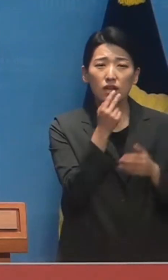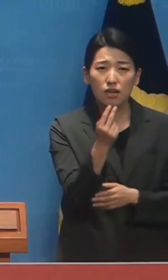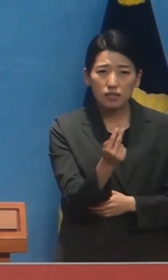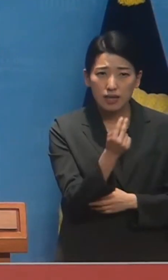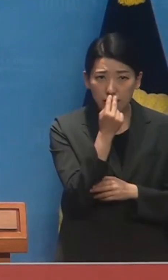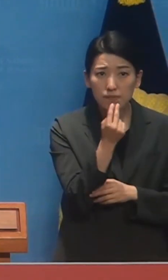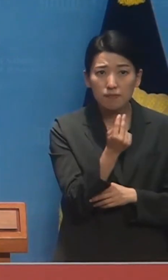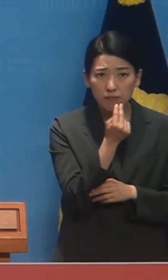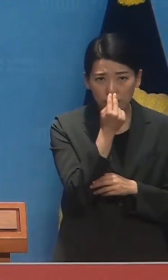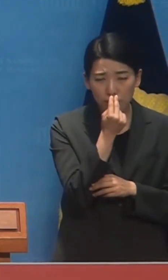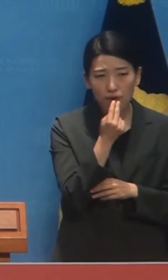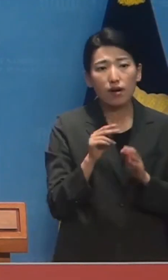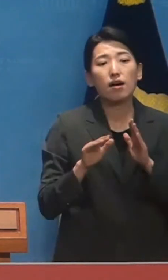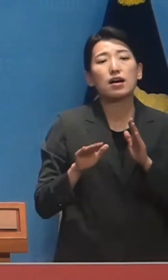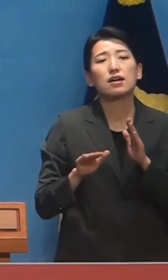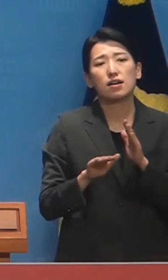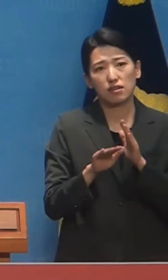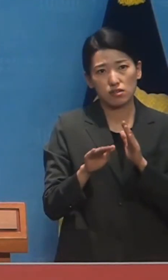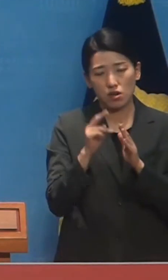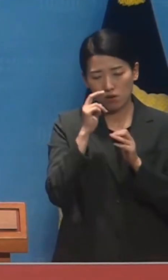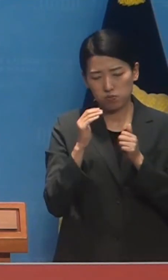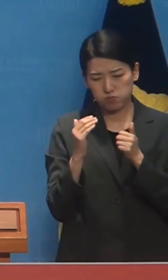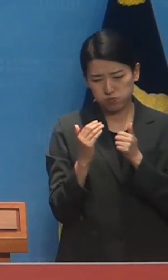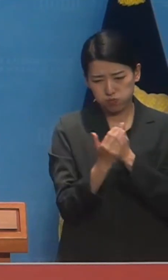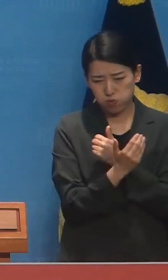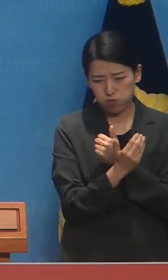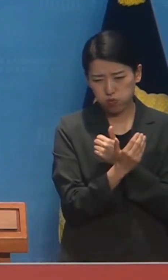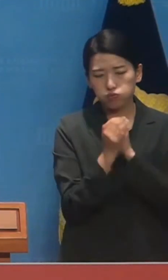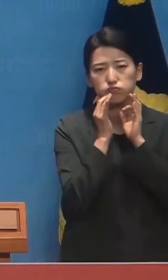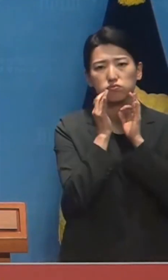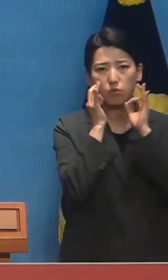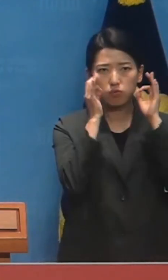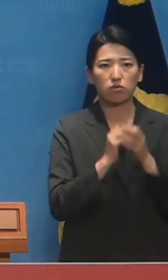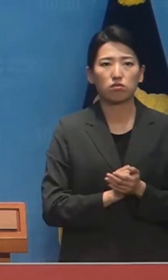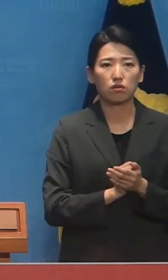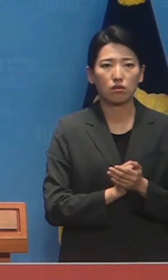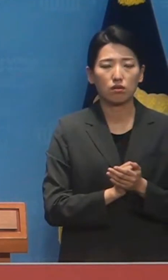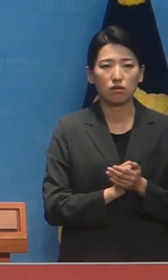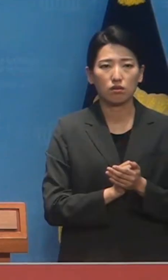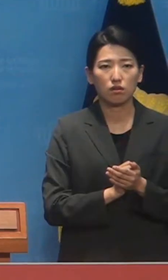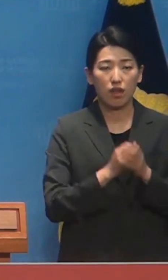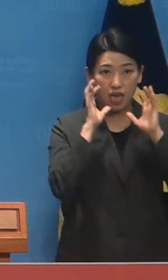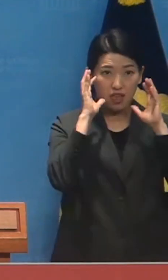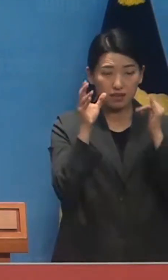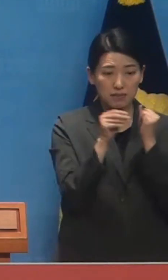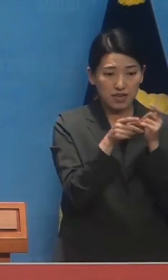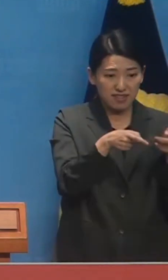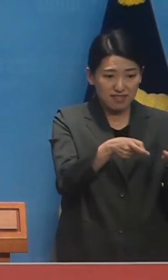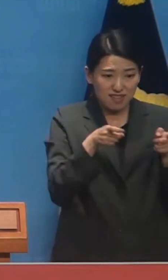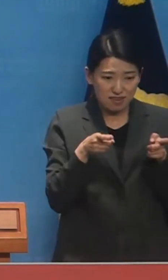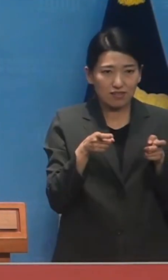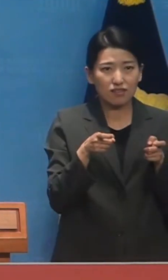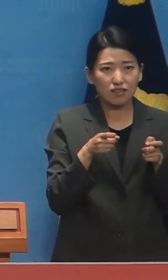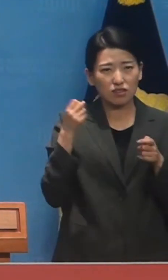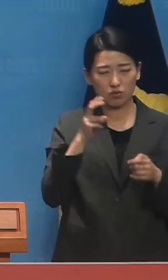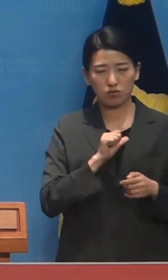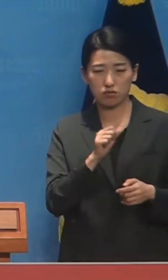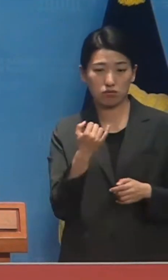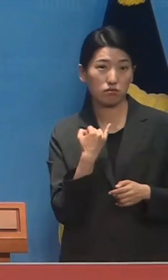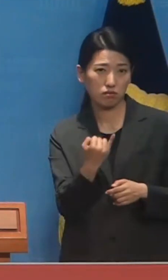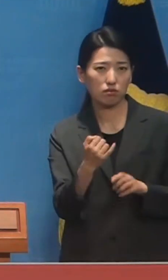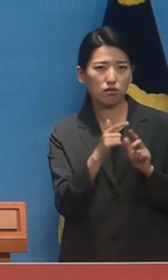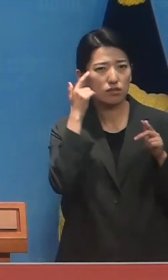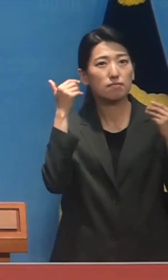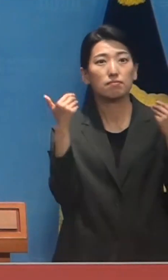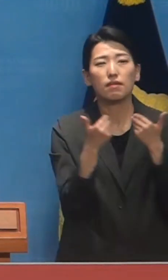지키기 위한 분명한 입장을 견지해 왔습니다. 낙태와 동성혼, 반기독교 사상에 대한 그의